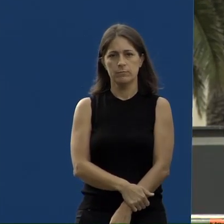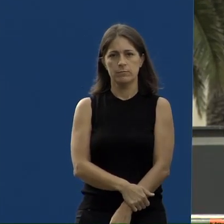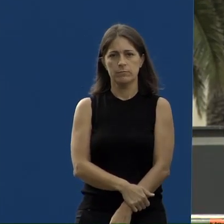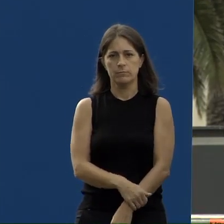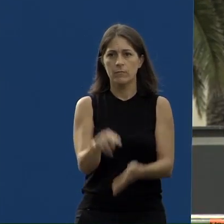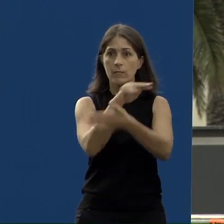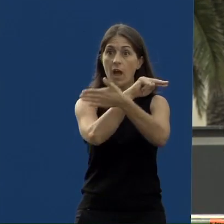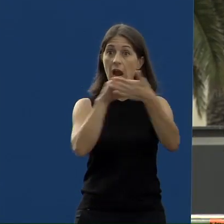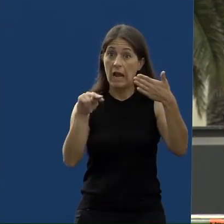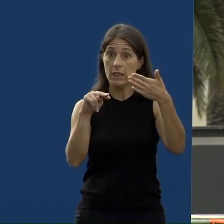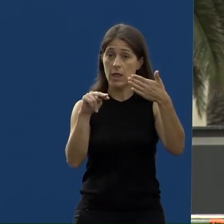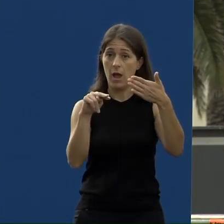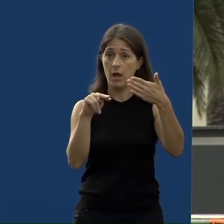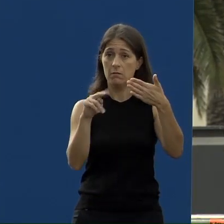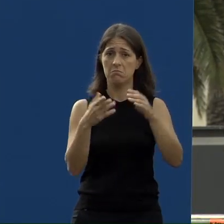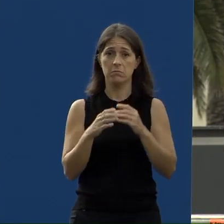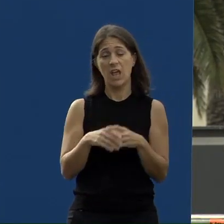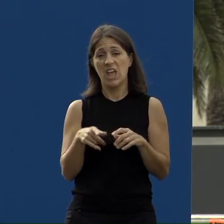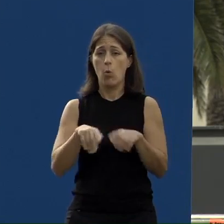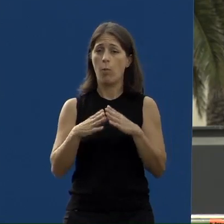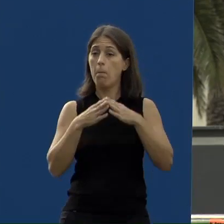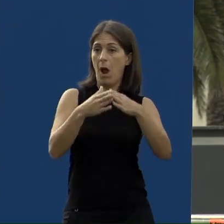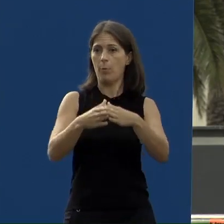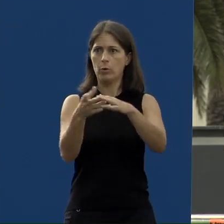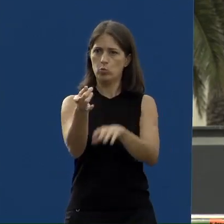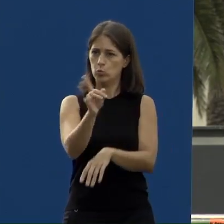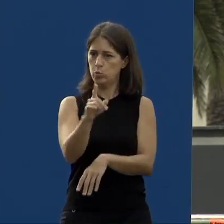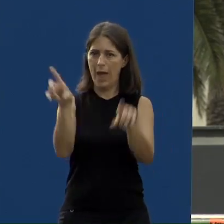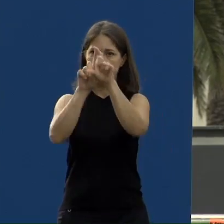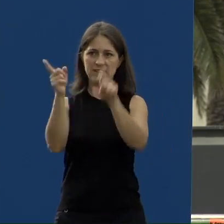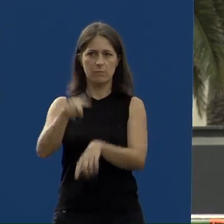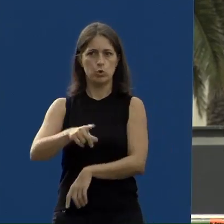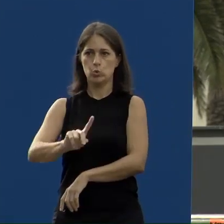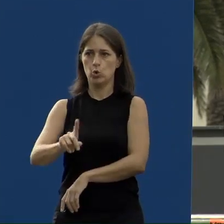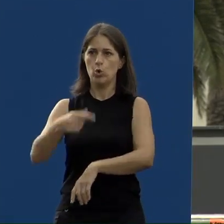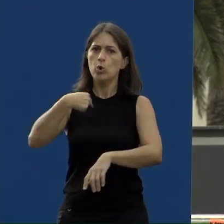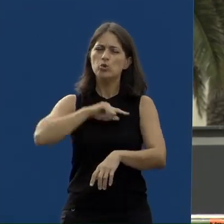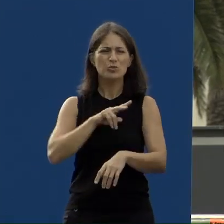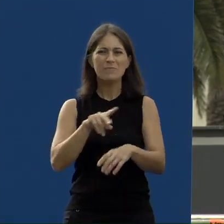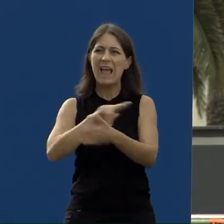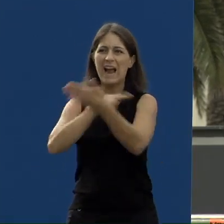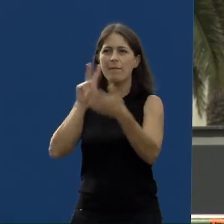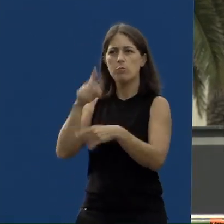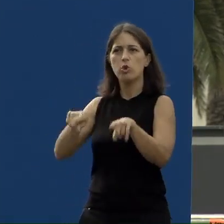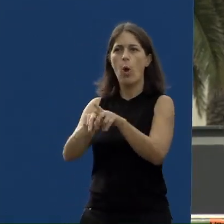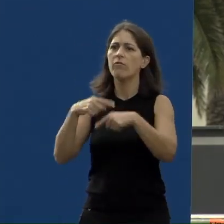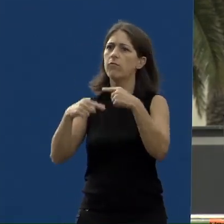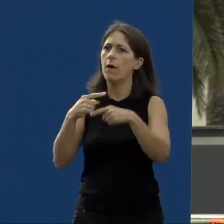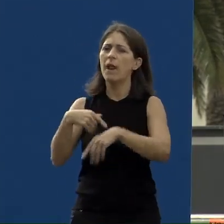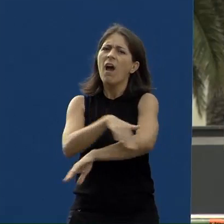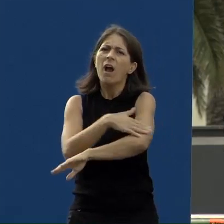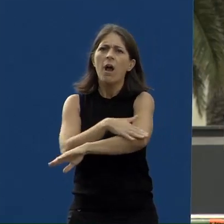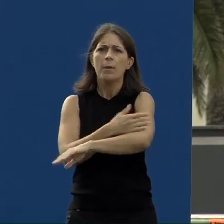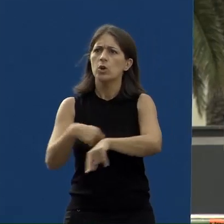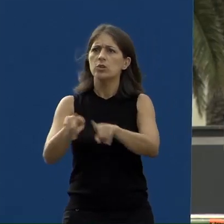Galicia non é un yate. Galicia non é unha empresa. Para nós, Galicia é unha familia. E o goberno galego ten que se